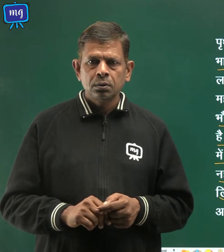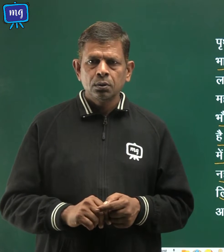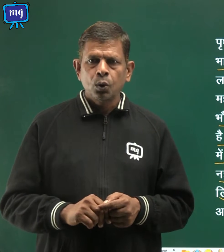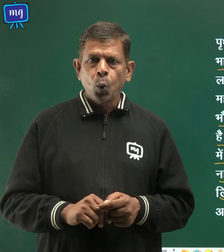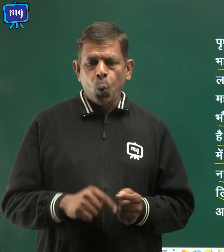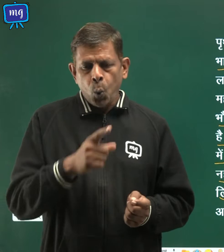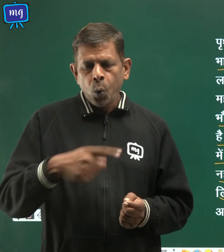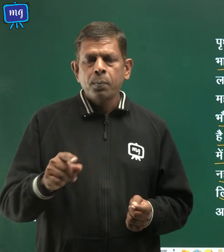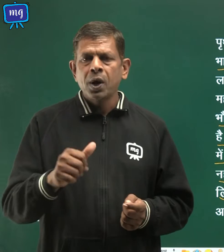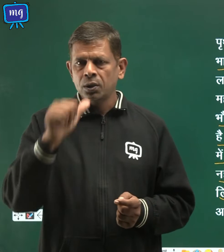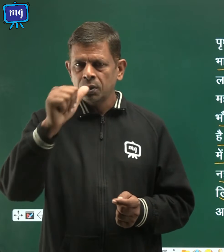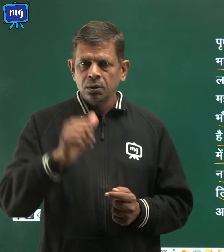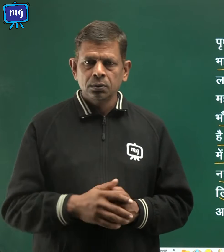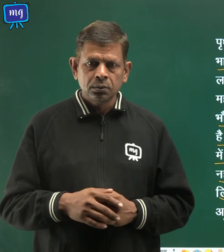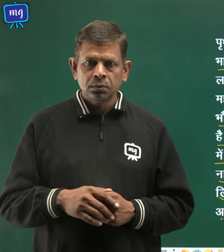उपयुक्त जल